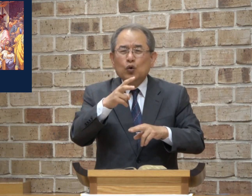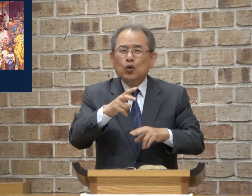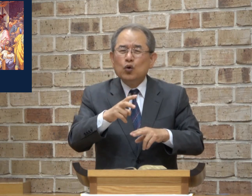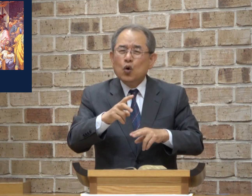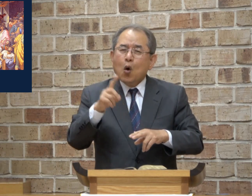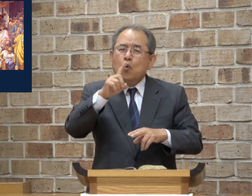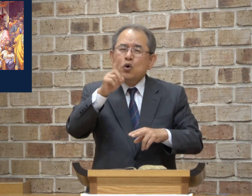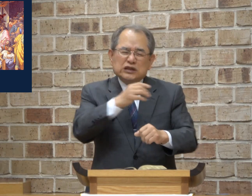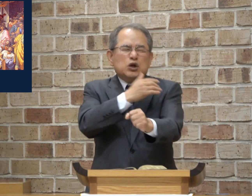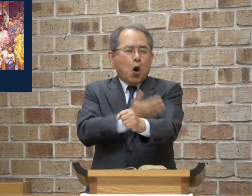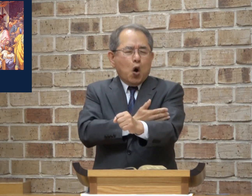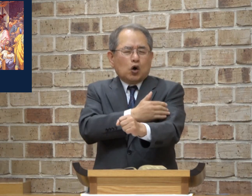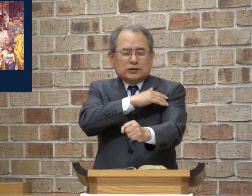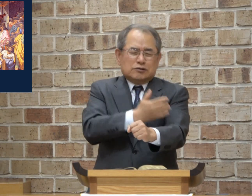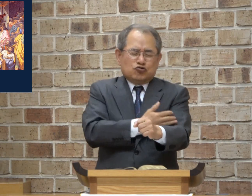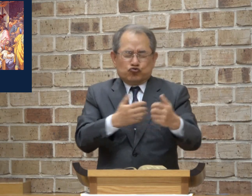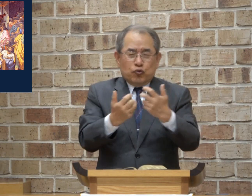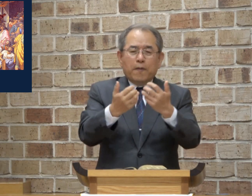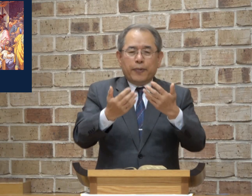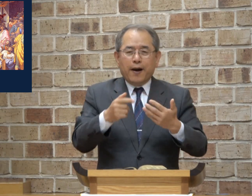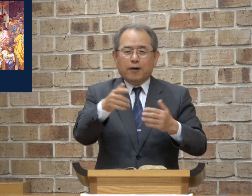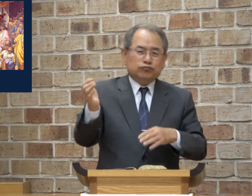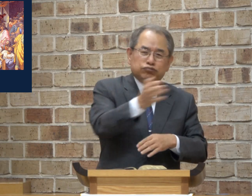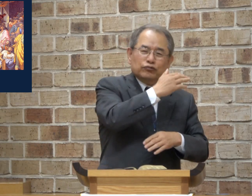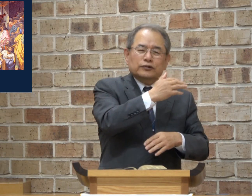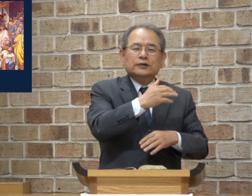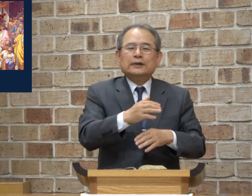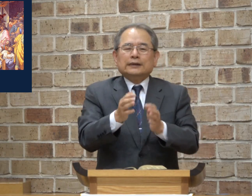방언하고 능력이 임하고